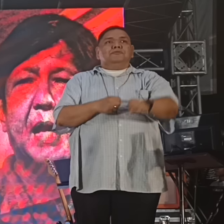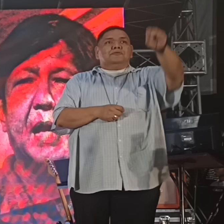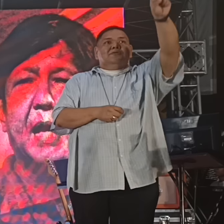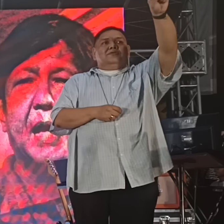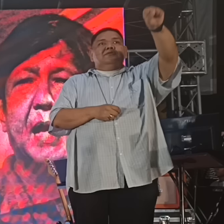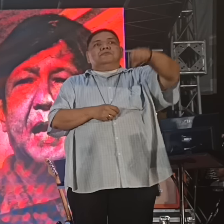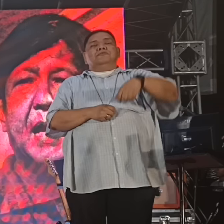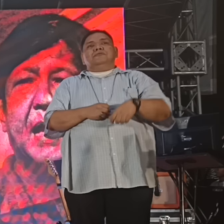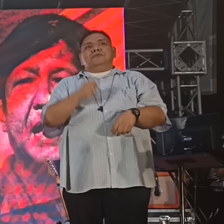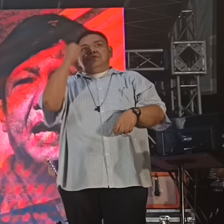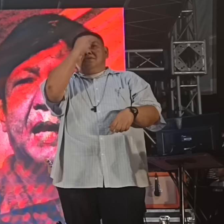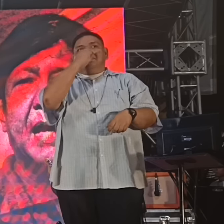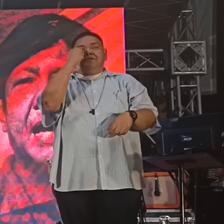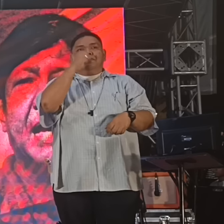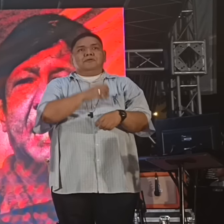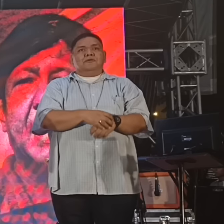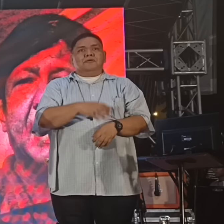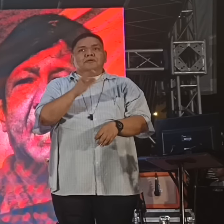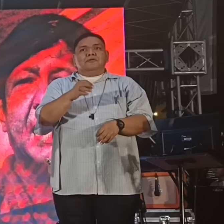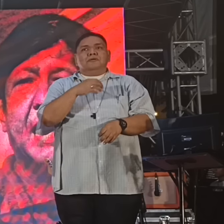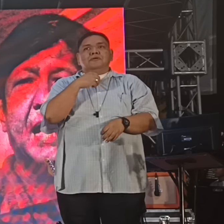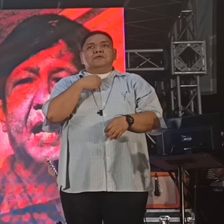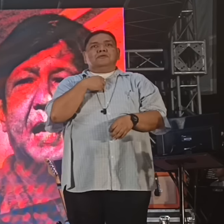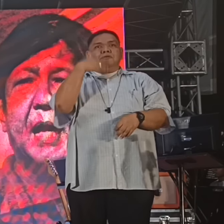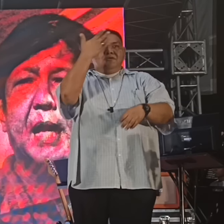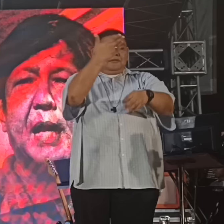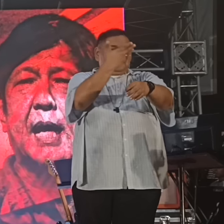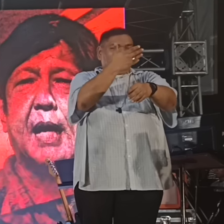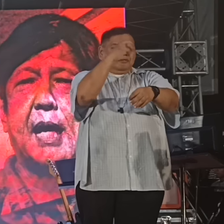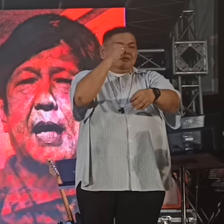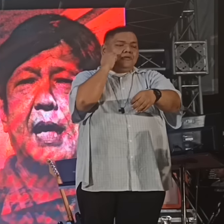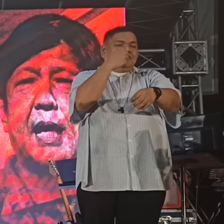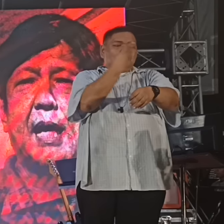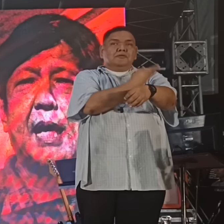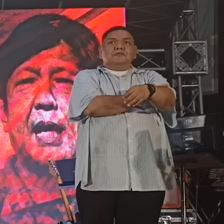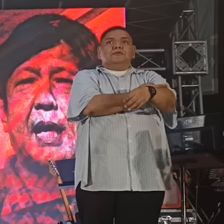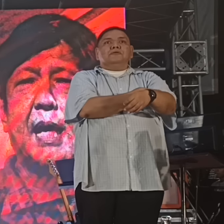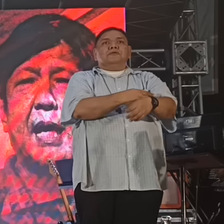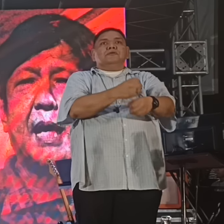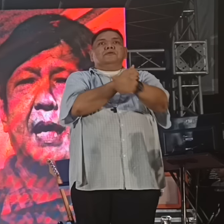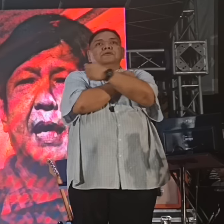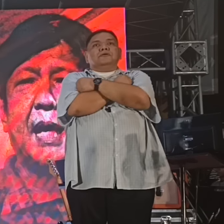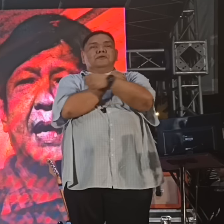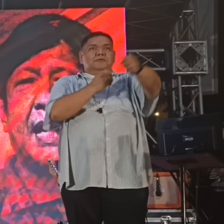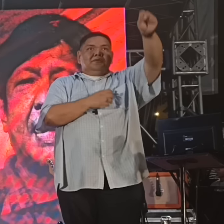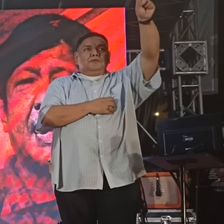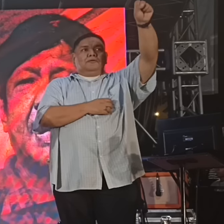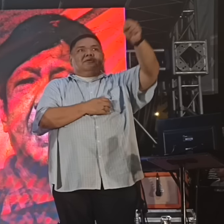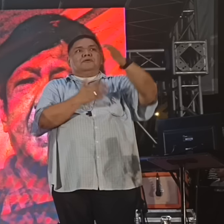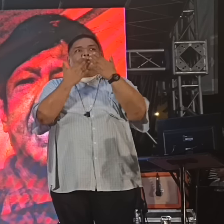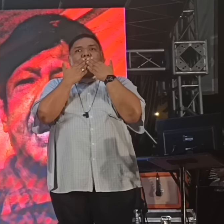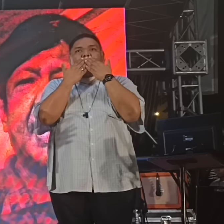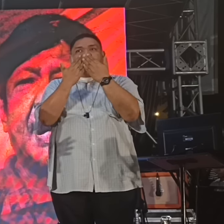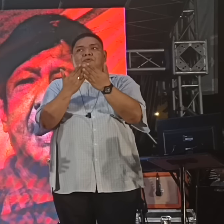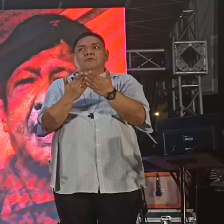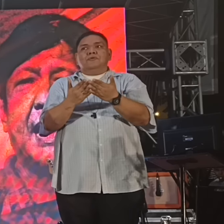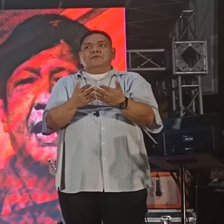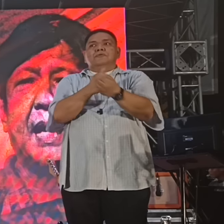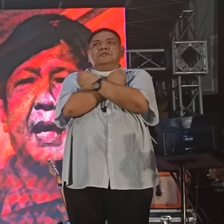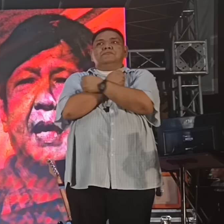To be Pisata because Pisata is your daughter. Pero Tay, I love you so much. Salamat sa pagmamahal mo